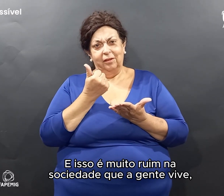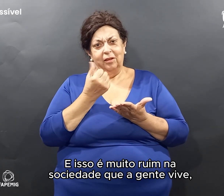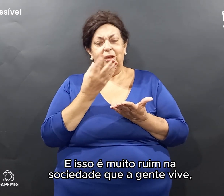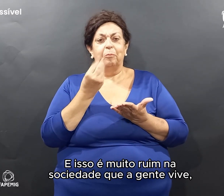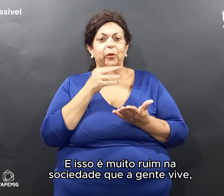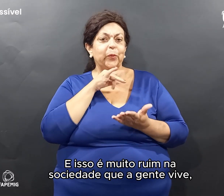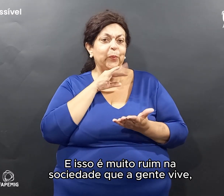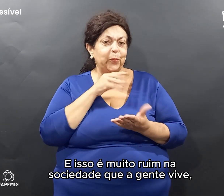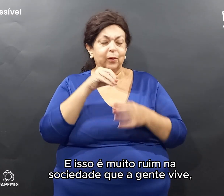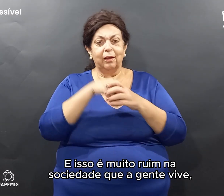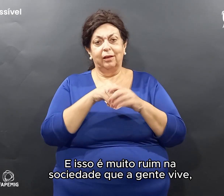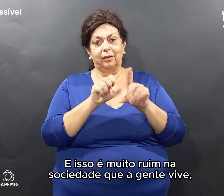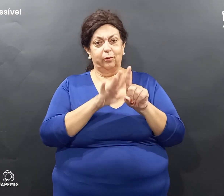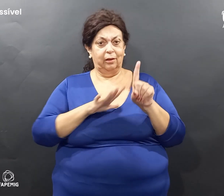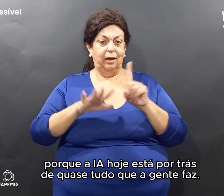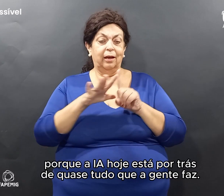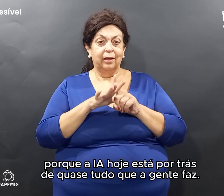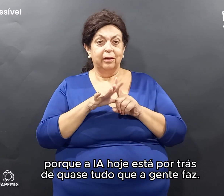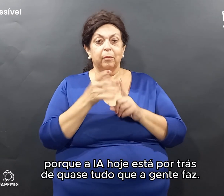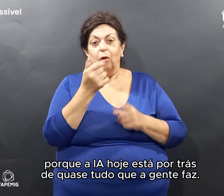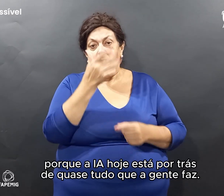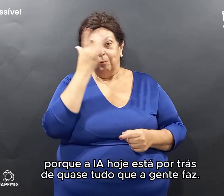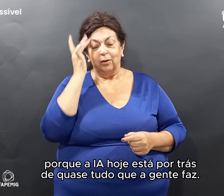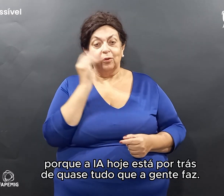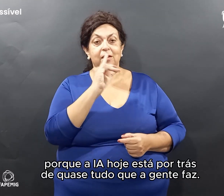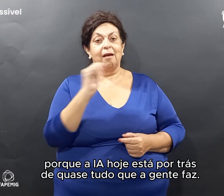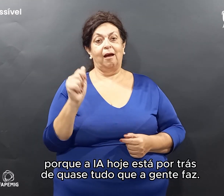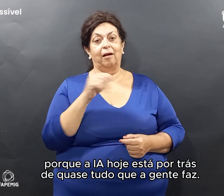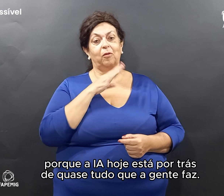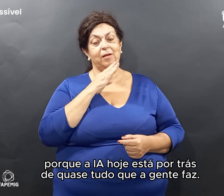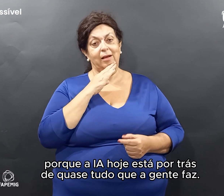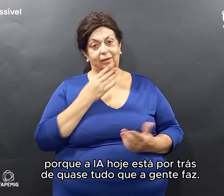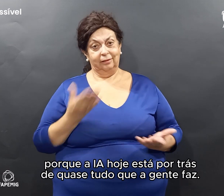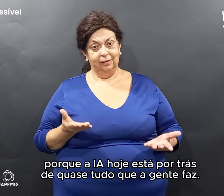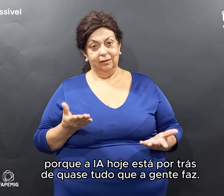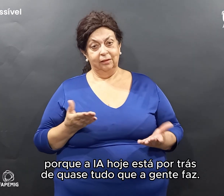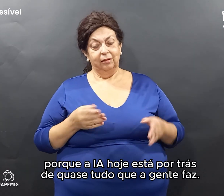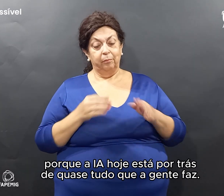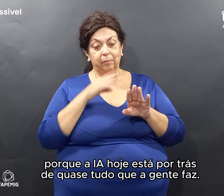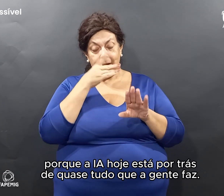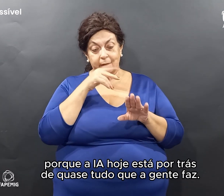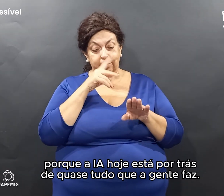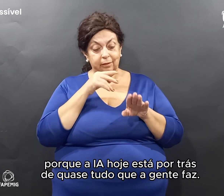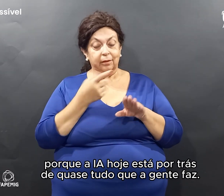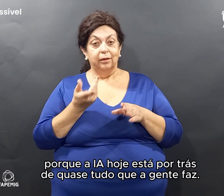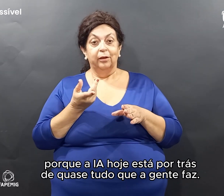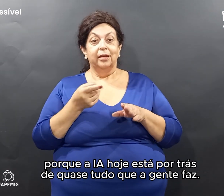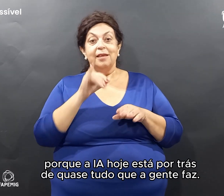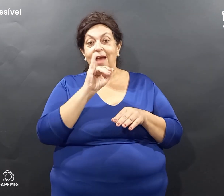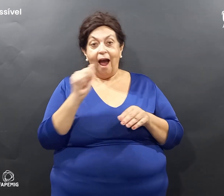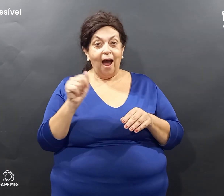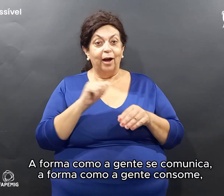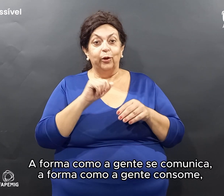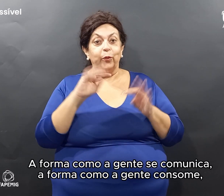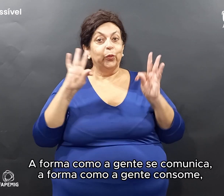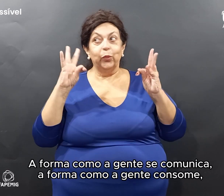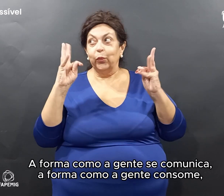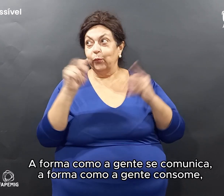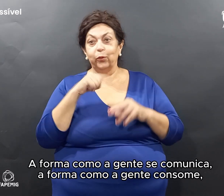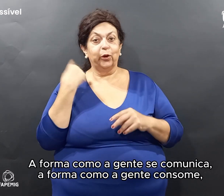ruim na sociedade que a gente vive. Porque a IA hoje está por baixo, por trás de quase tudo que a gente faz. A forma como a gente se